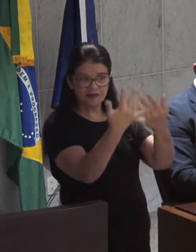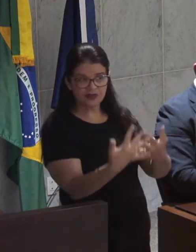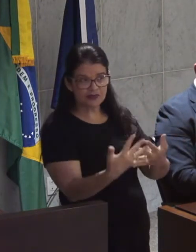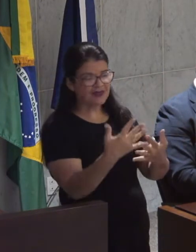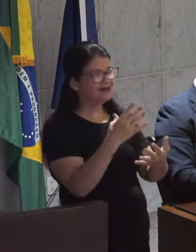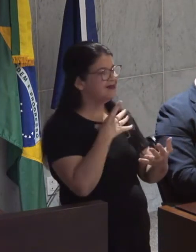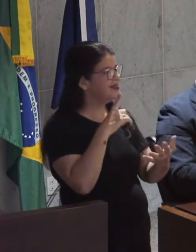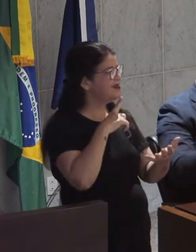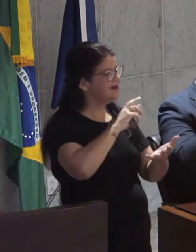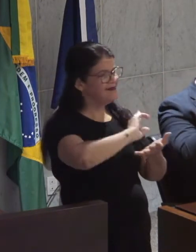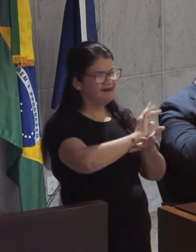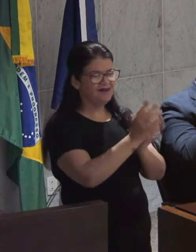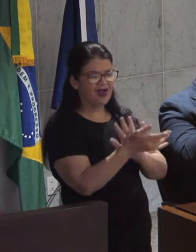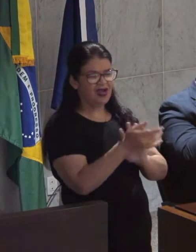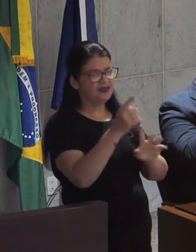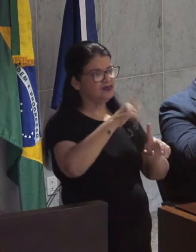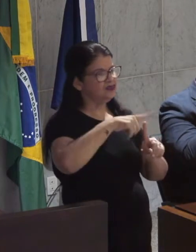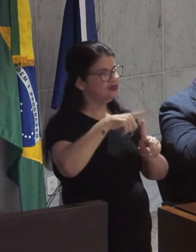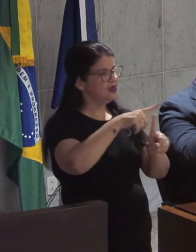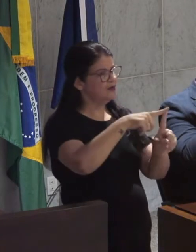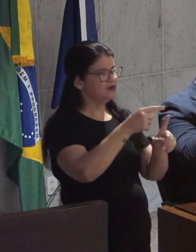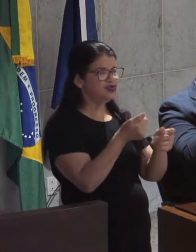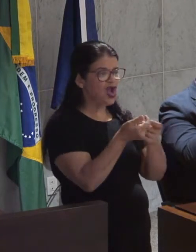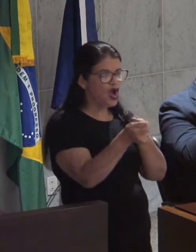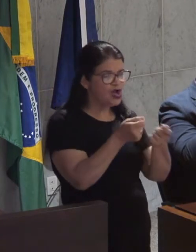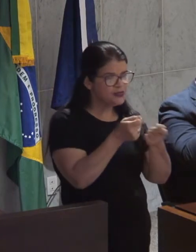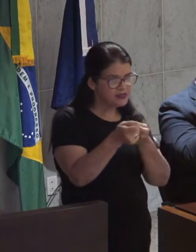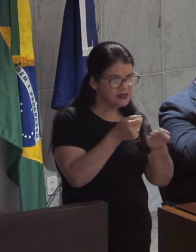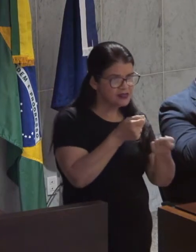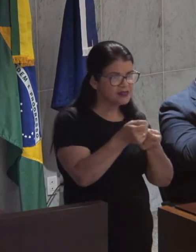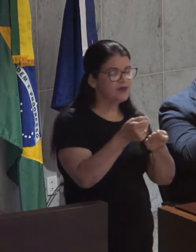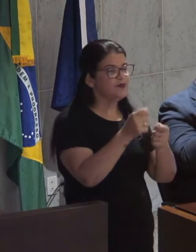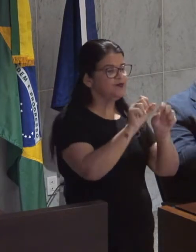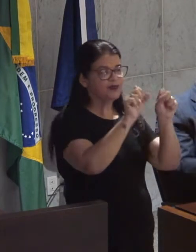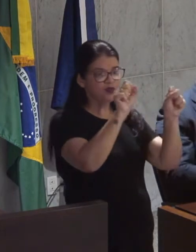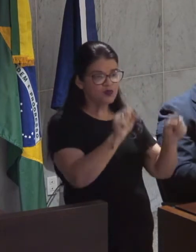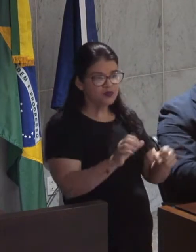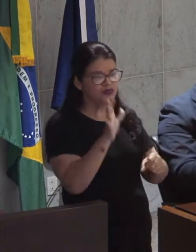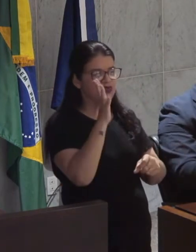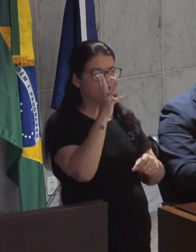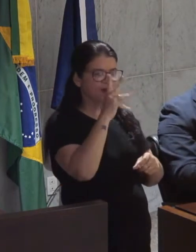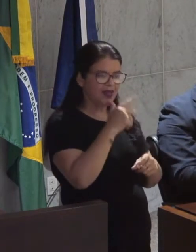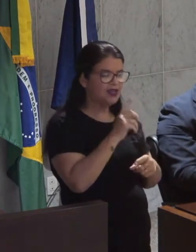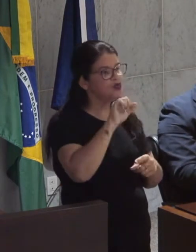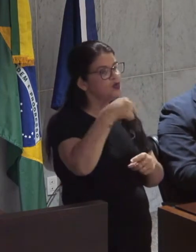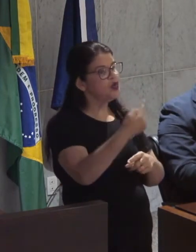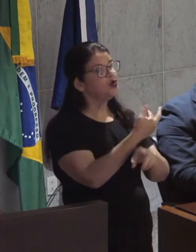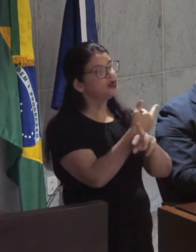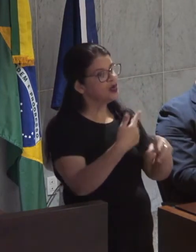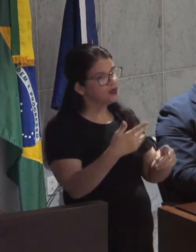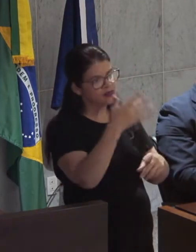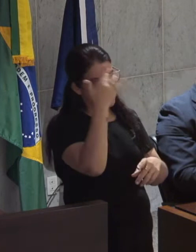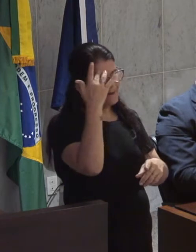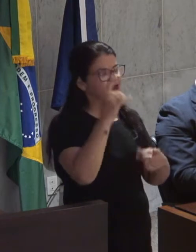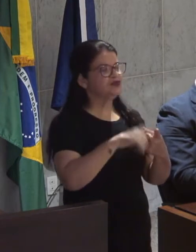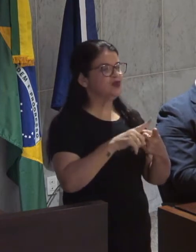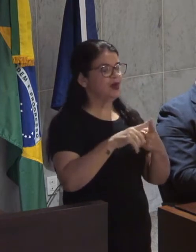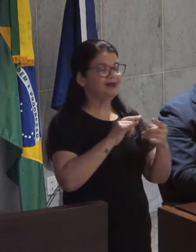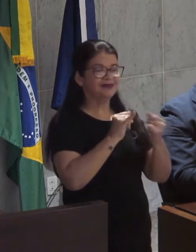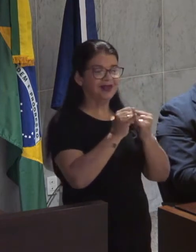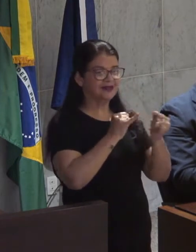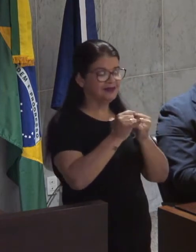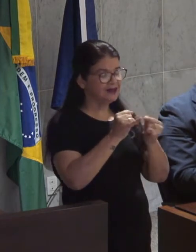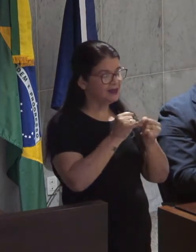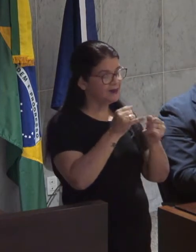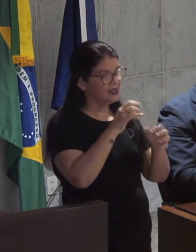tem vários tipos de negociação, né? Que é o sistema lento. E outra coisa, é, o pessoal que está remotamente não